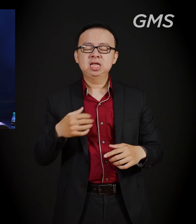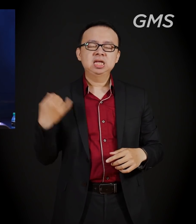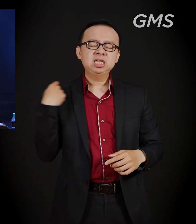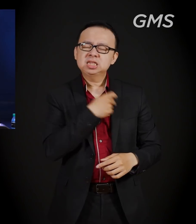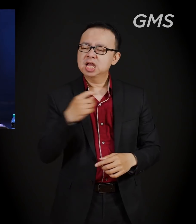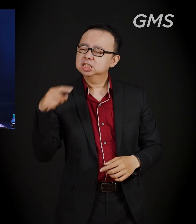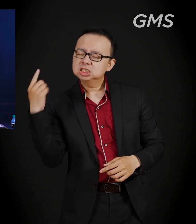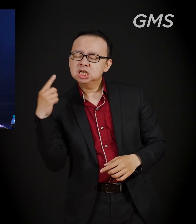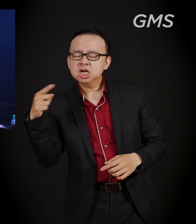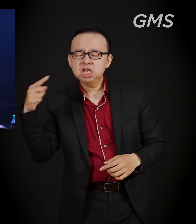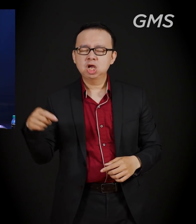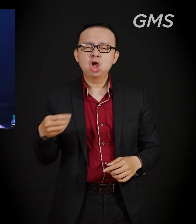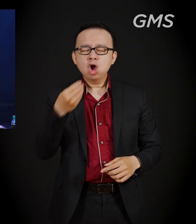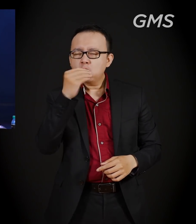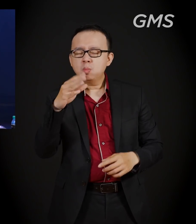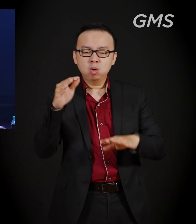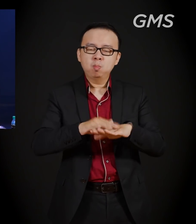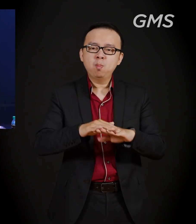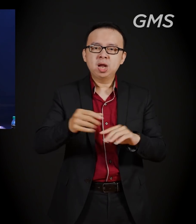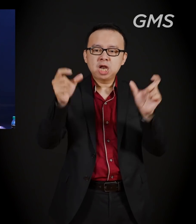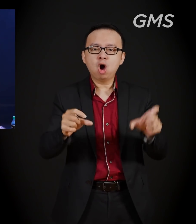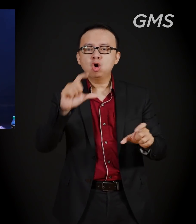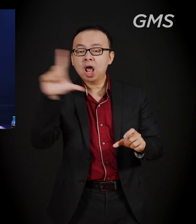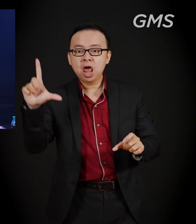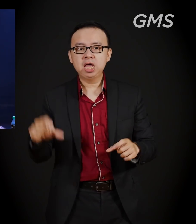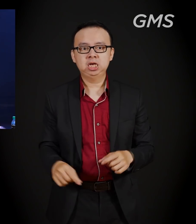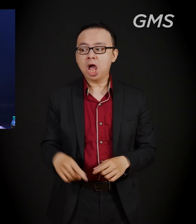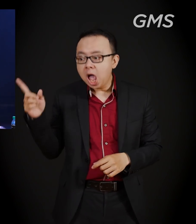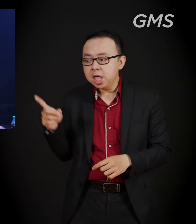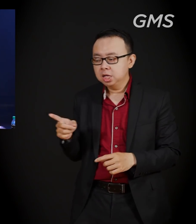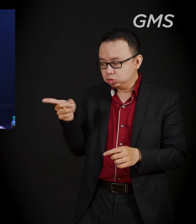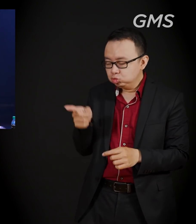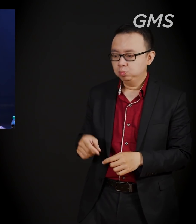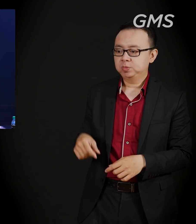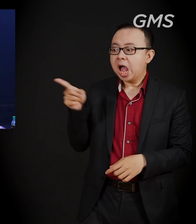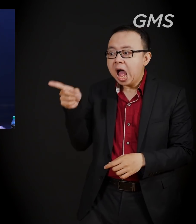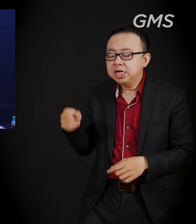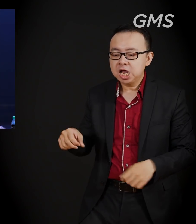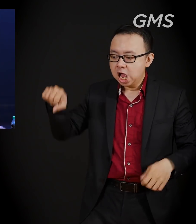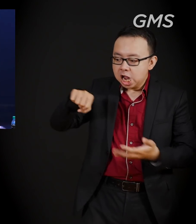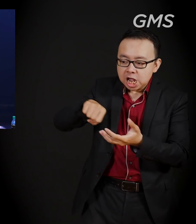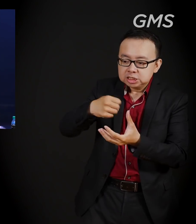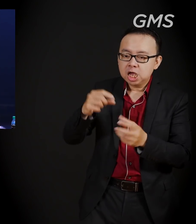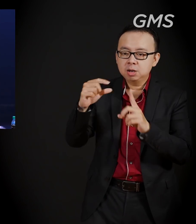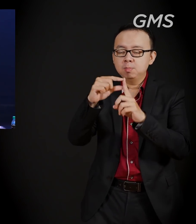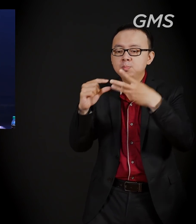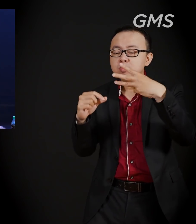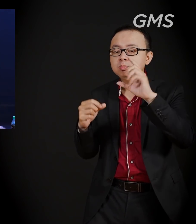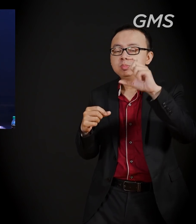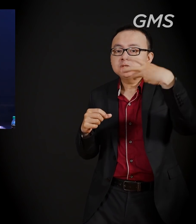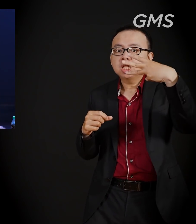itu kalau dimakan keras gitu. Waduh, bukan cuma sampai di lidah tuh enak. Aduh, sampai di pusar rasa ser ser ser.